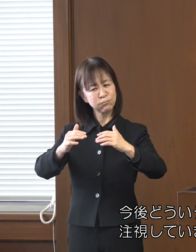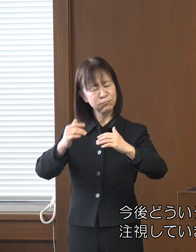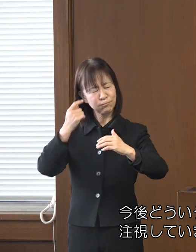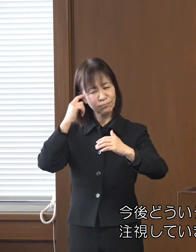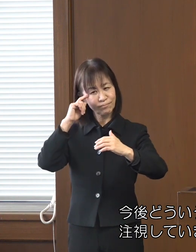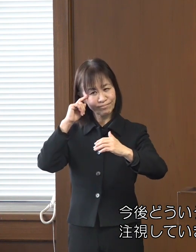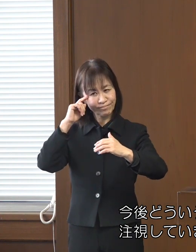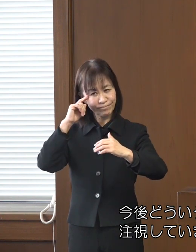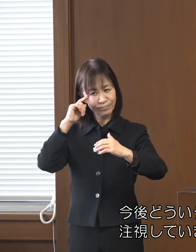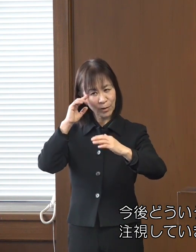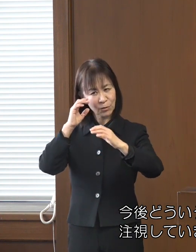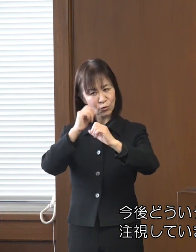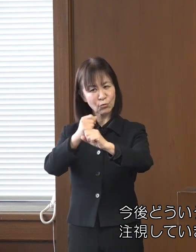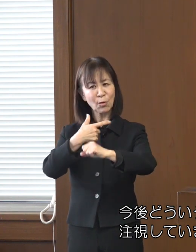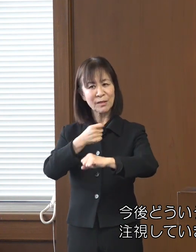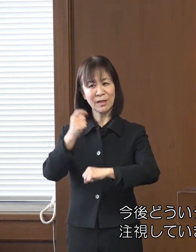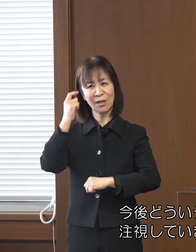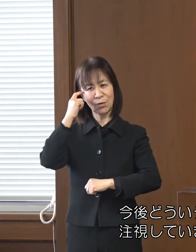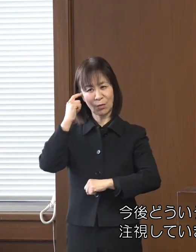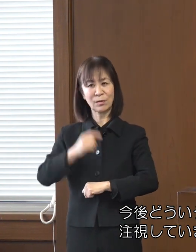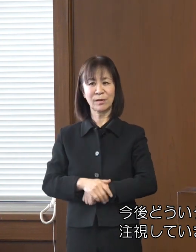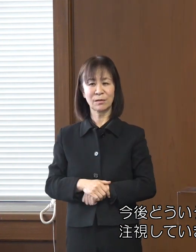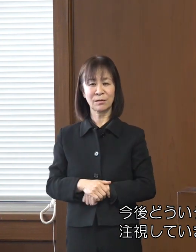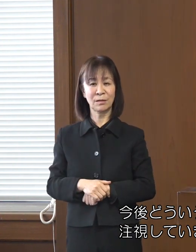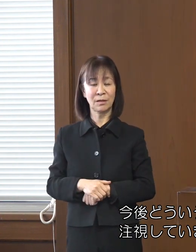していきたいと思います。